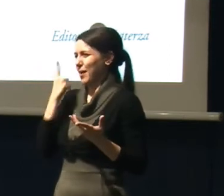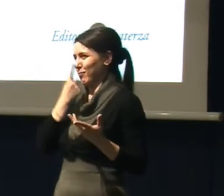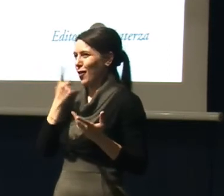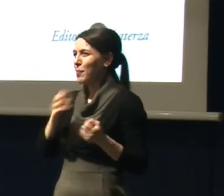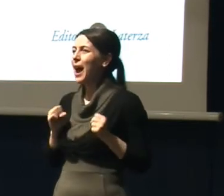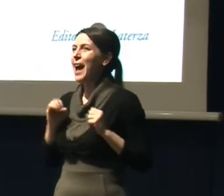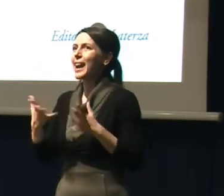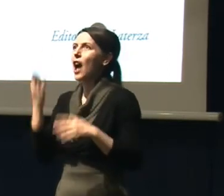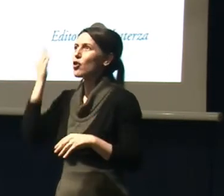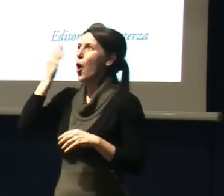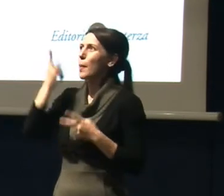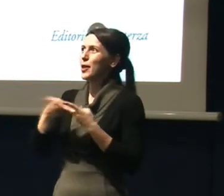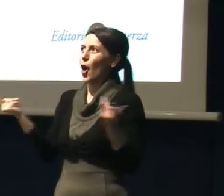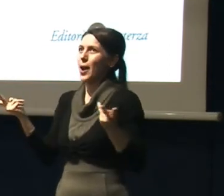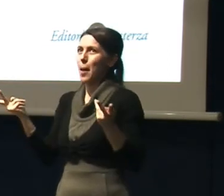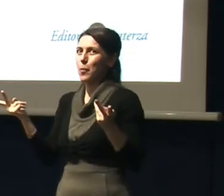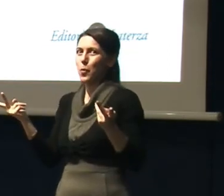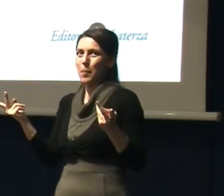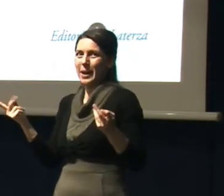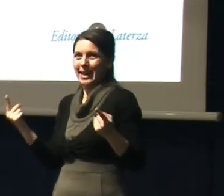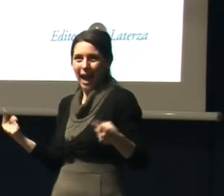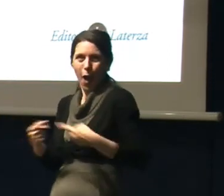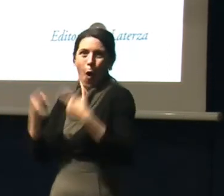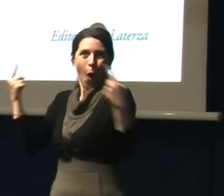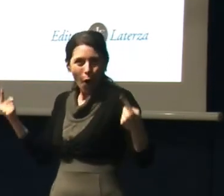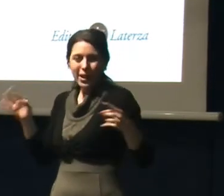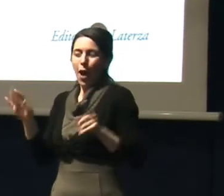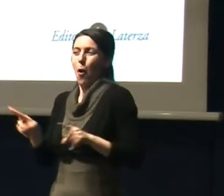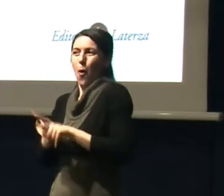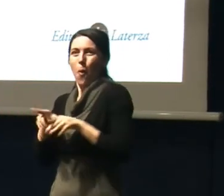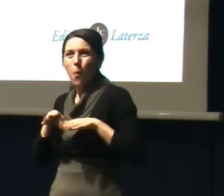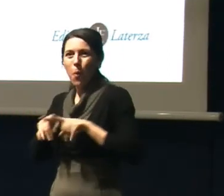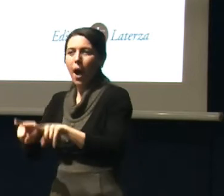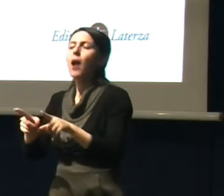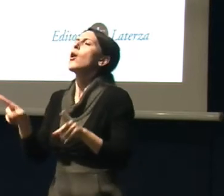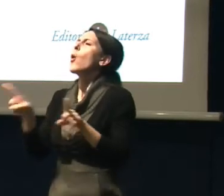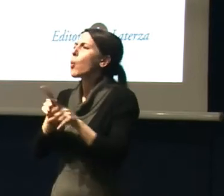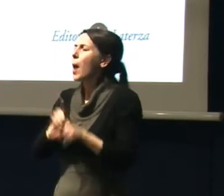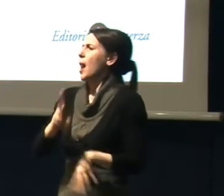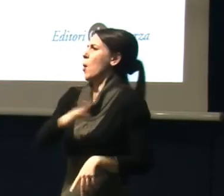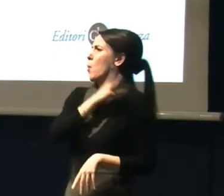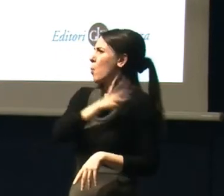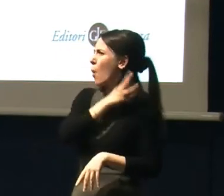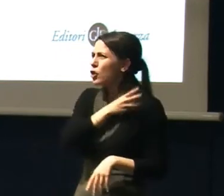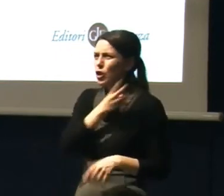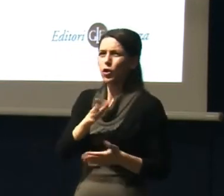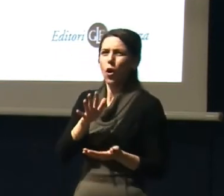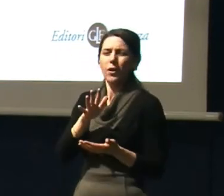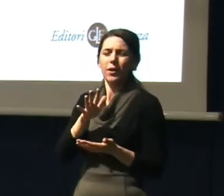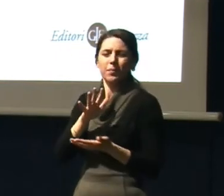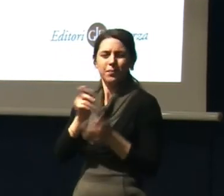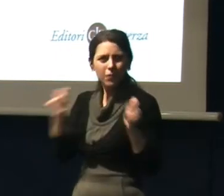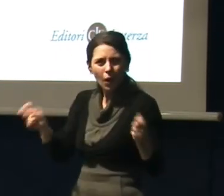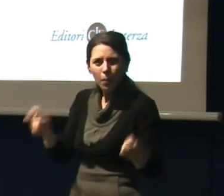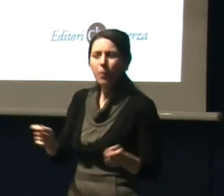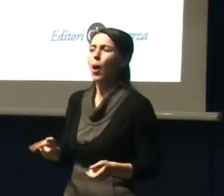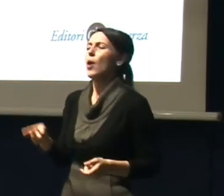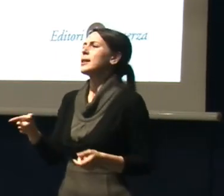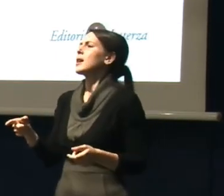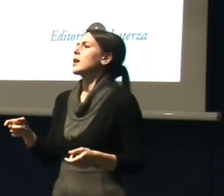nell'opinione pubblica beneficio che ha toccato altre testate come mostri john come washington po più volte citato quindi c'è una reazione